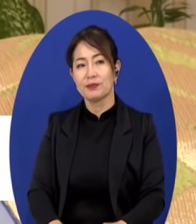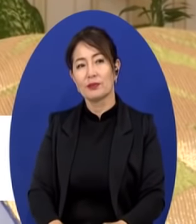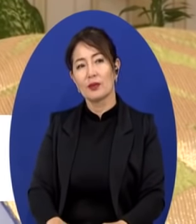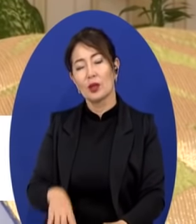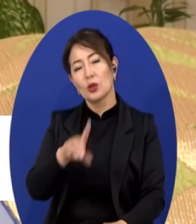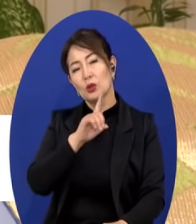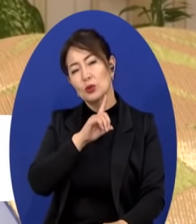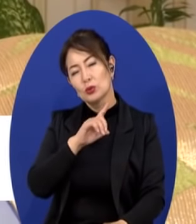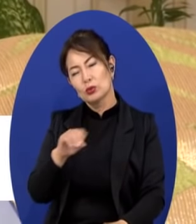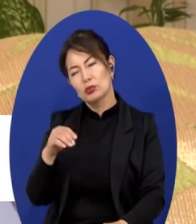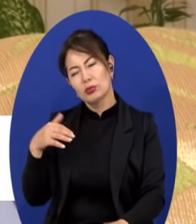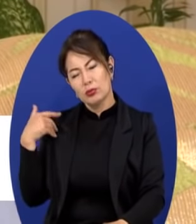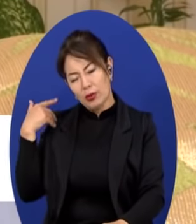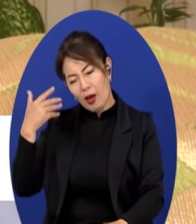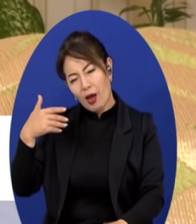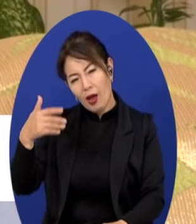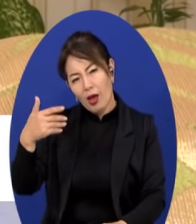100-100 энэ ухаанд